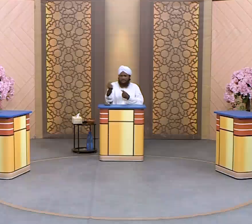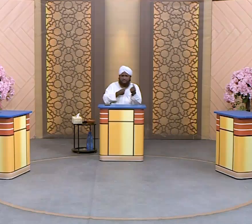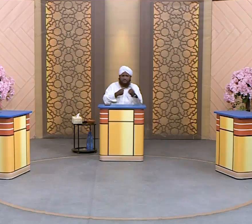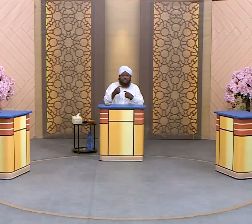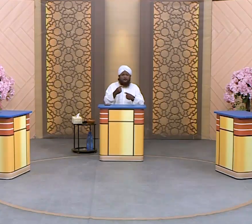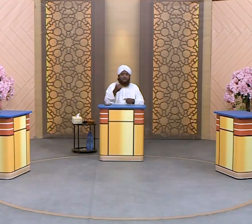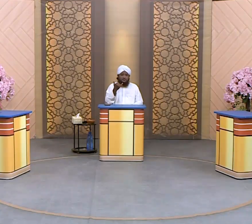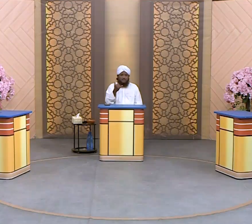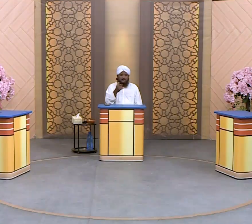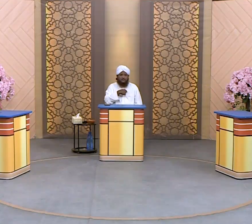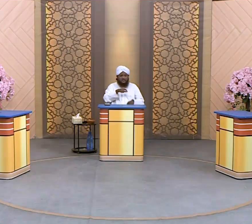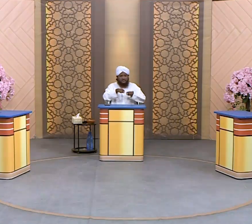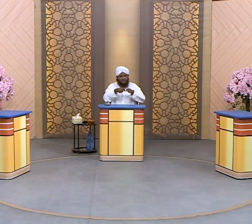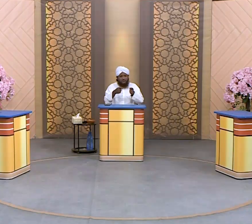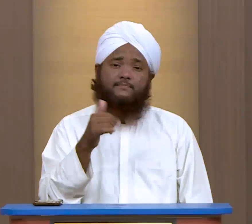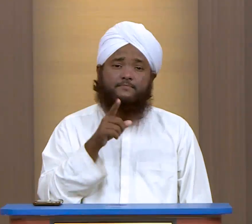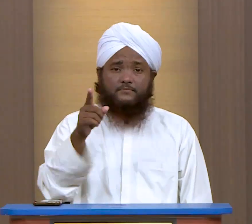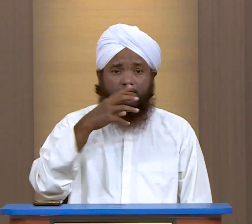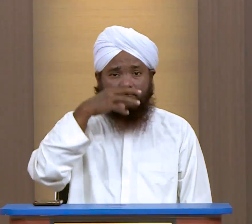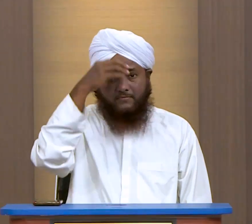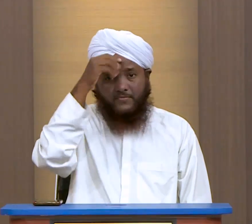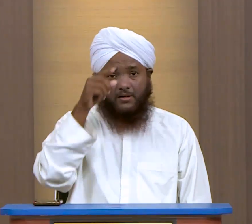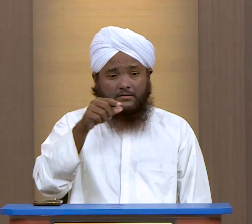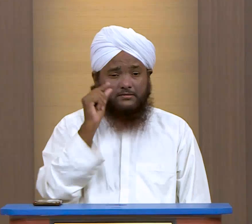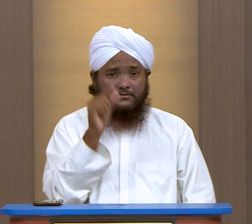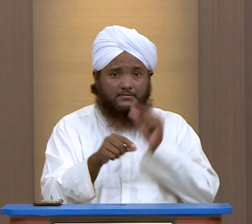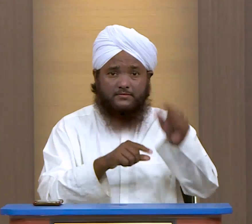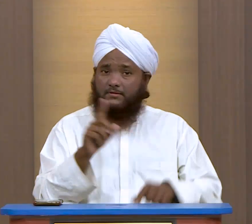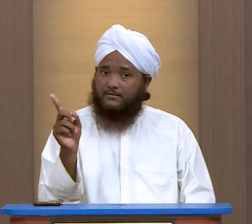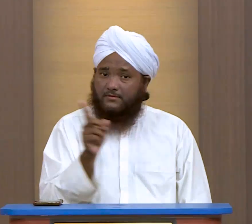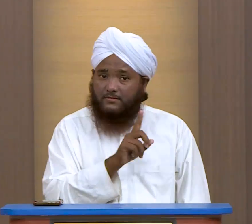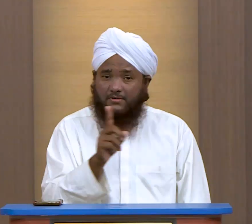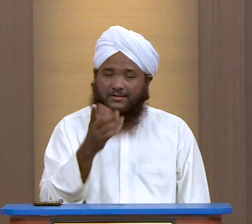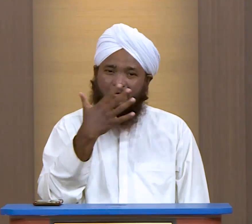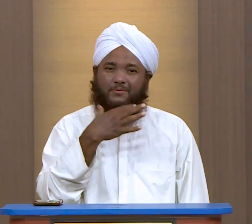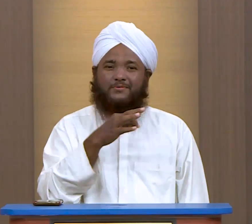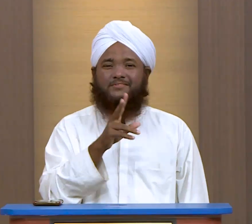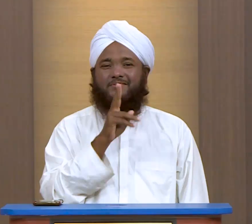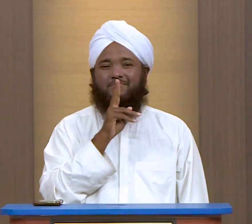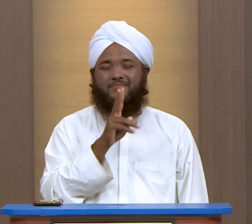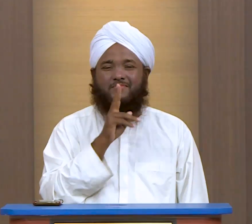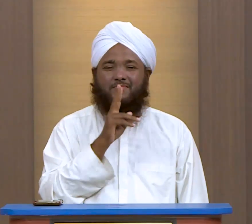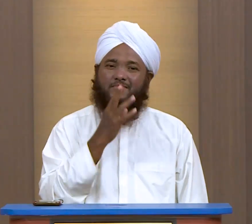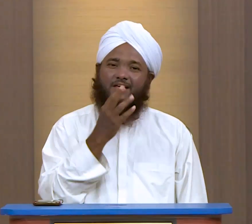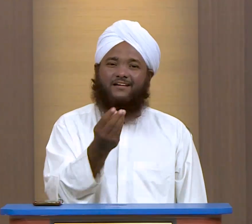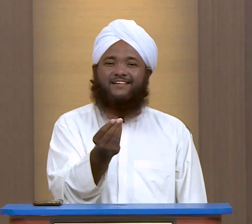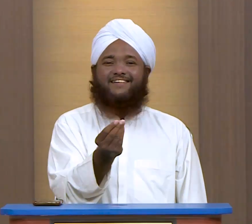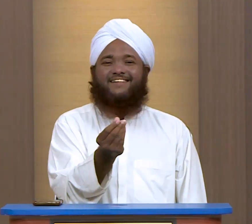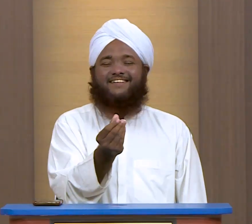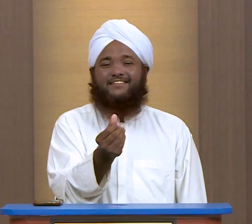پر کچھ بوجھ ہے، اور انہیں نہ جھڑکنا، اور ان سے خوبصورت نرم بات کہنا اور حسن ادب کے